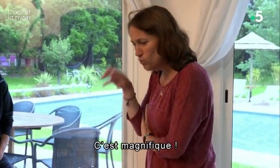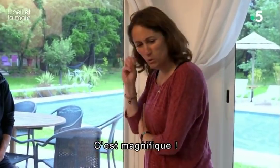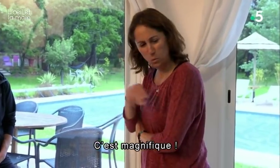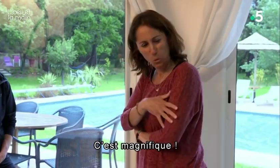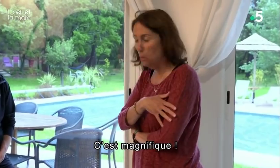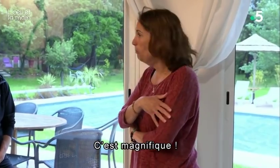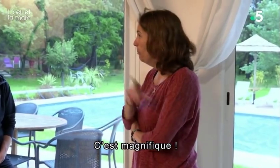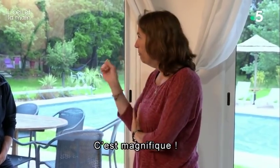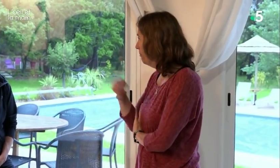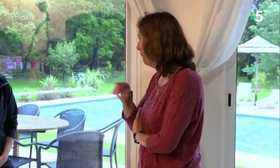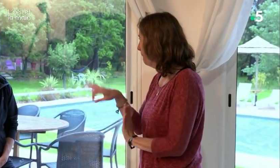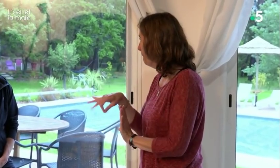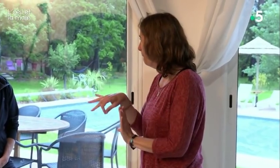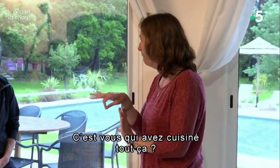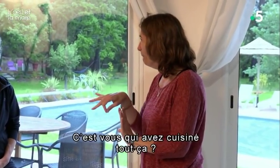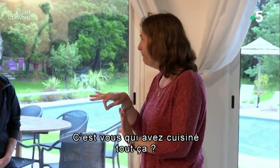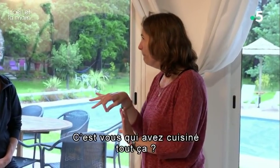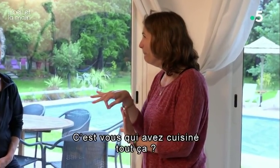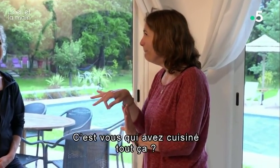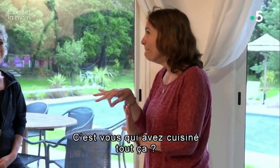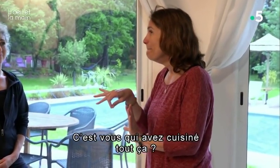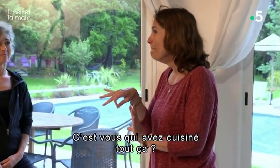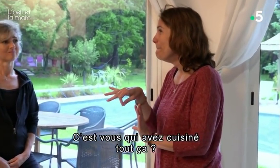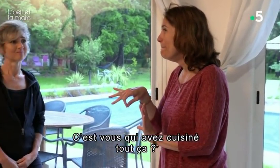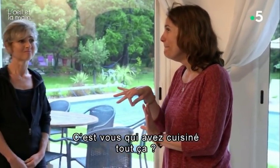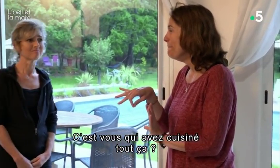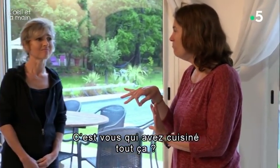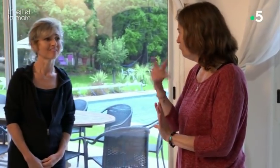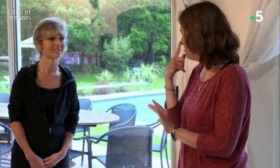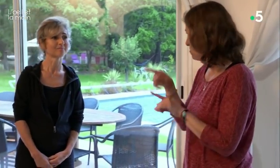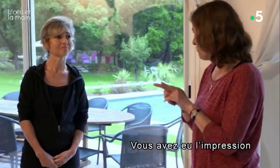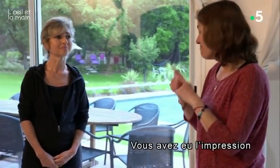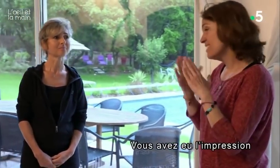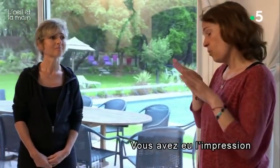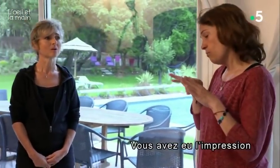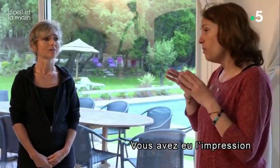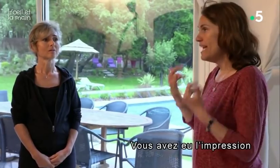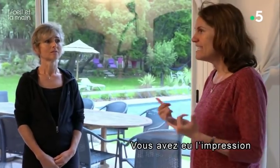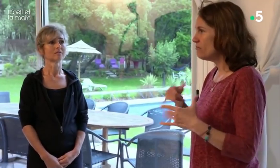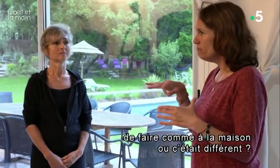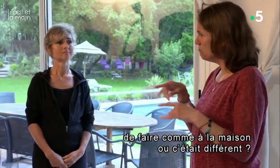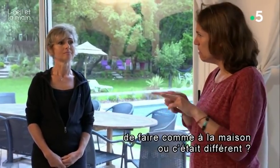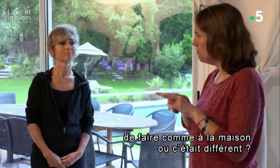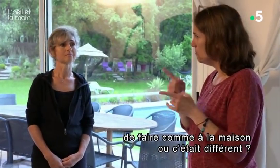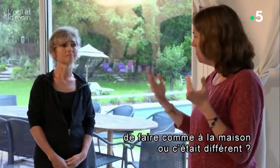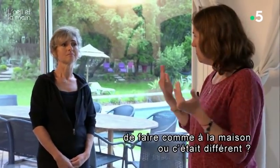C'est magnifique! C'est vous qui avez cuisiné tout ça? Vous avez eu l'impression de faire comme à la maison ou c'était